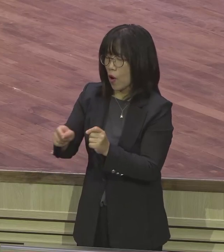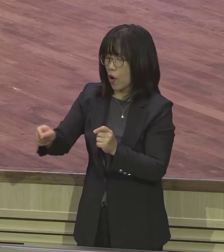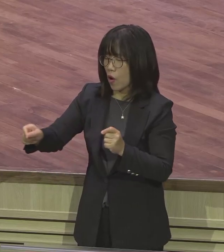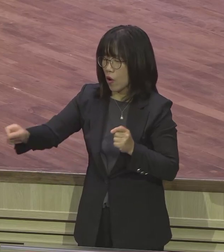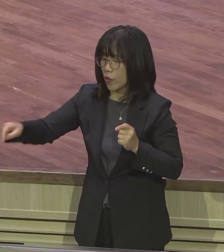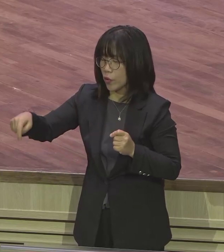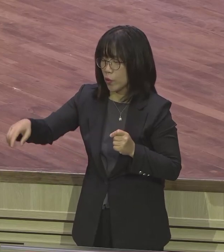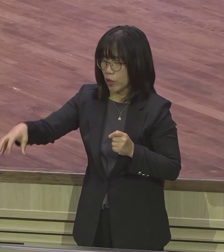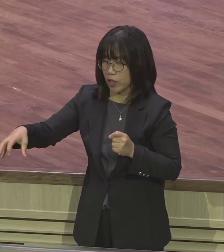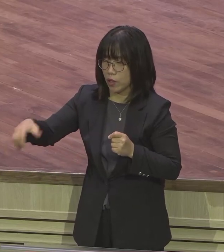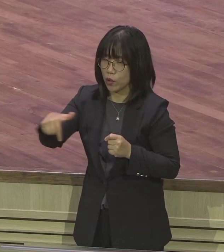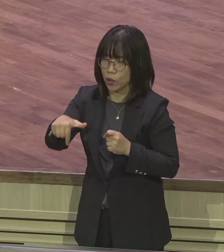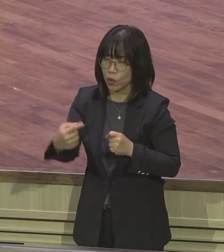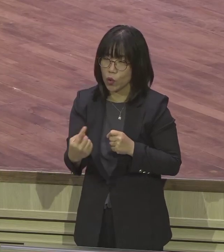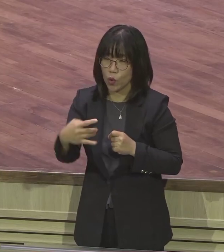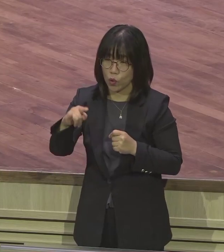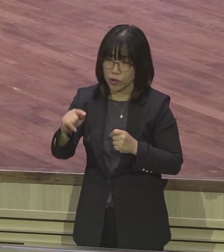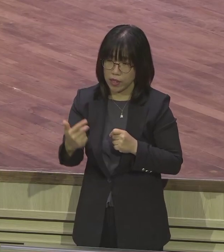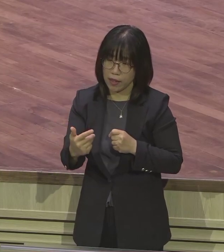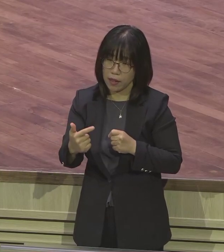떨어지는 고센 땅이었어요.